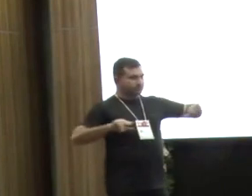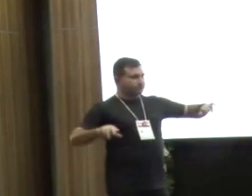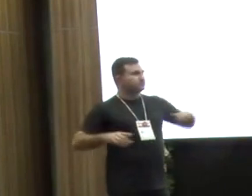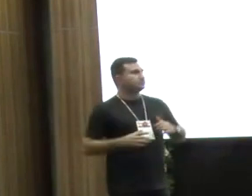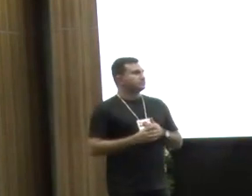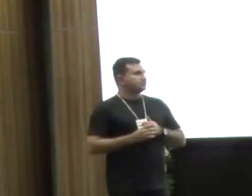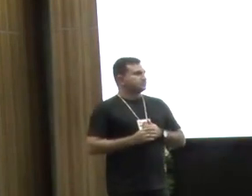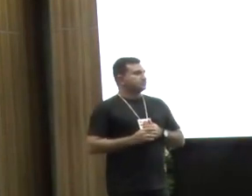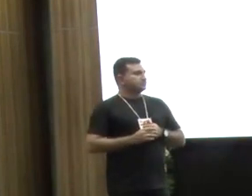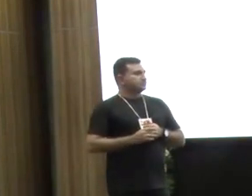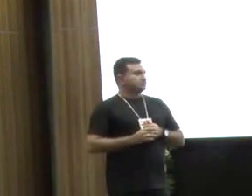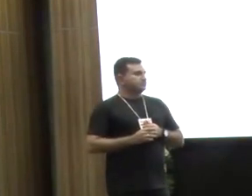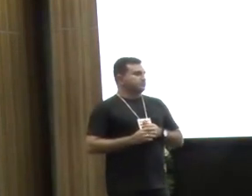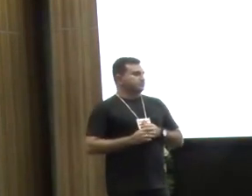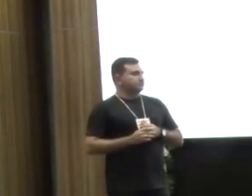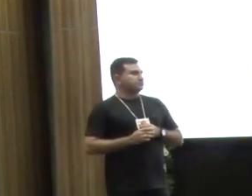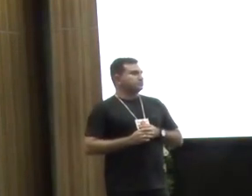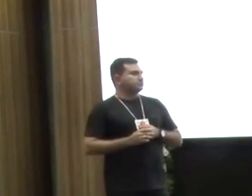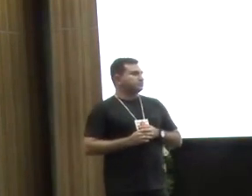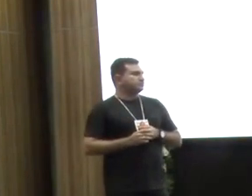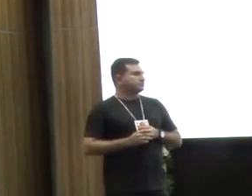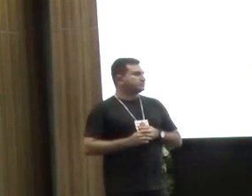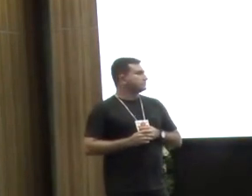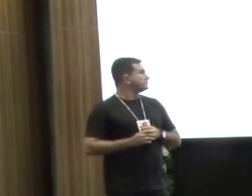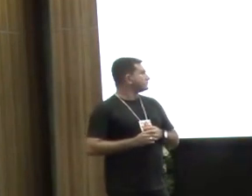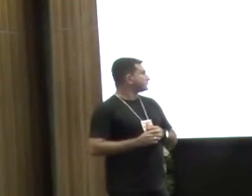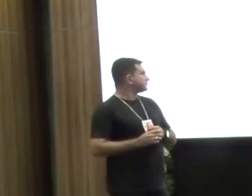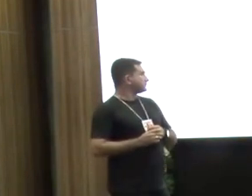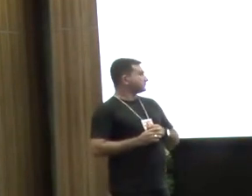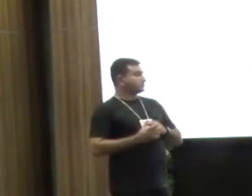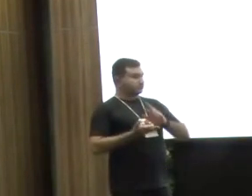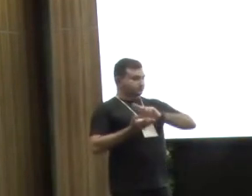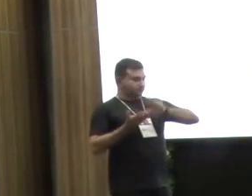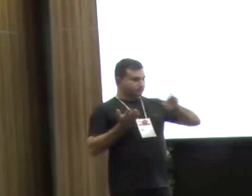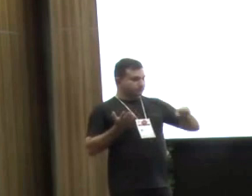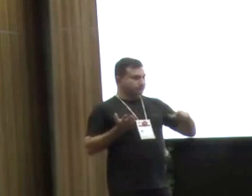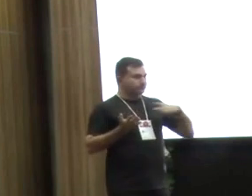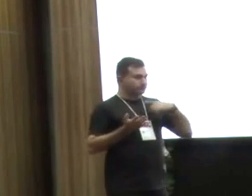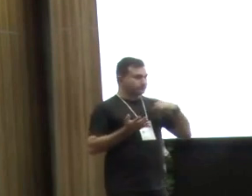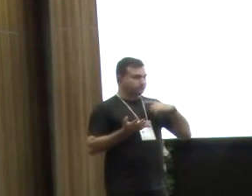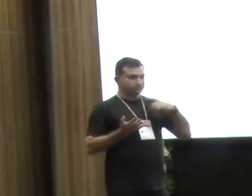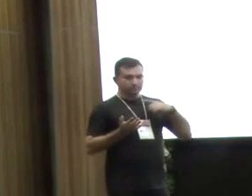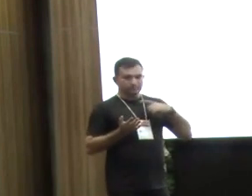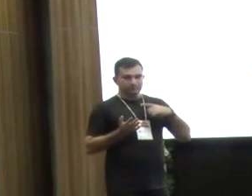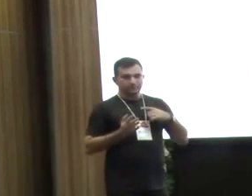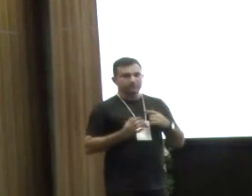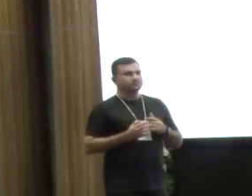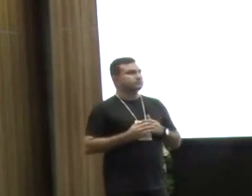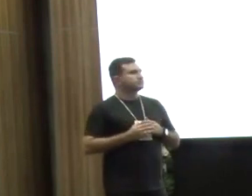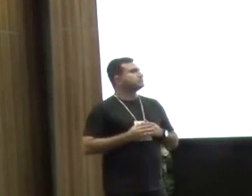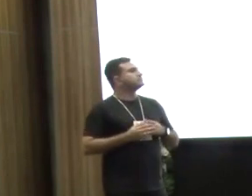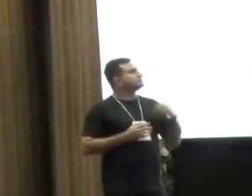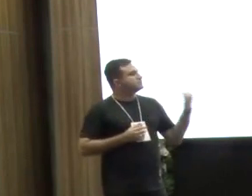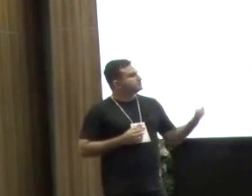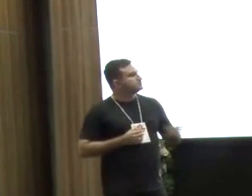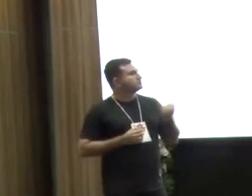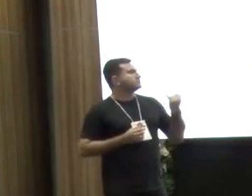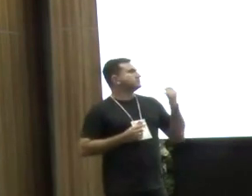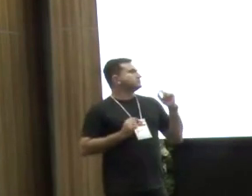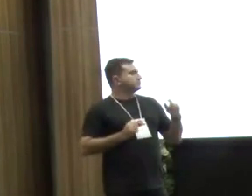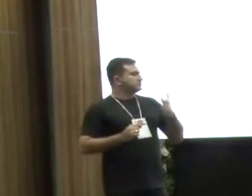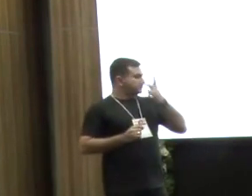que a gente tem que fazer. E na matriz de ações, é necessário que ninguém